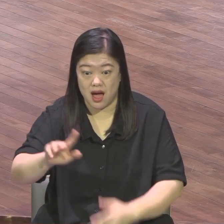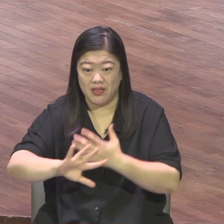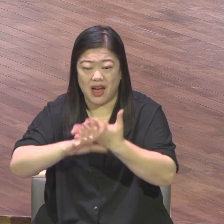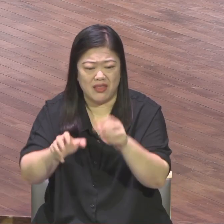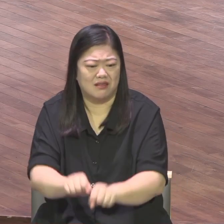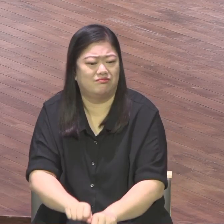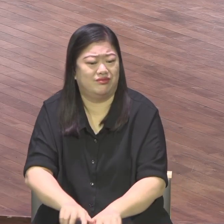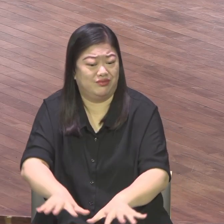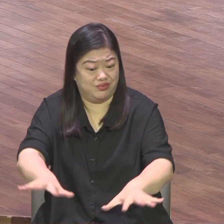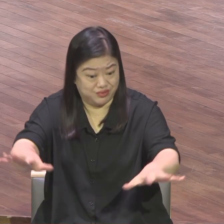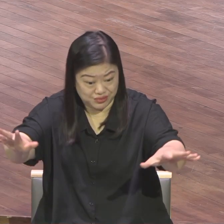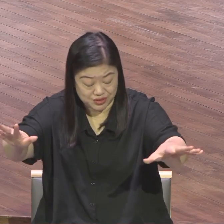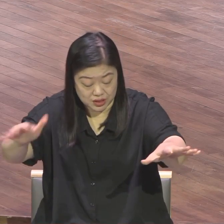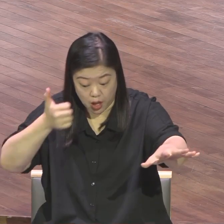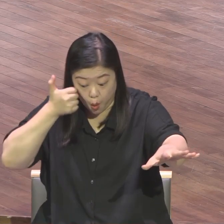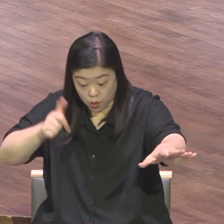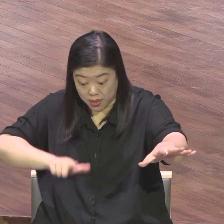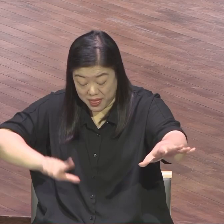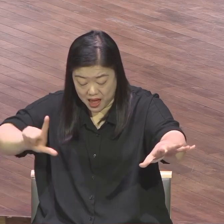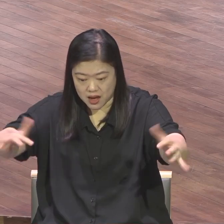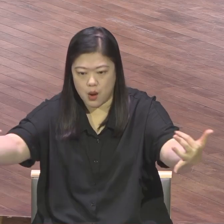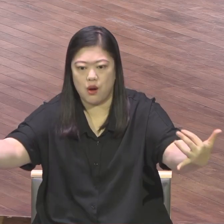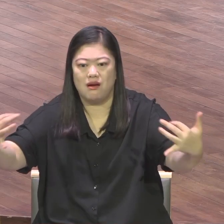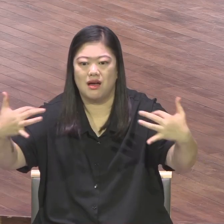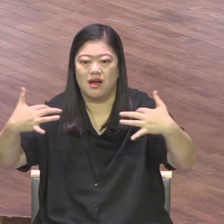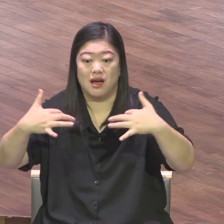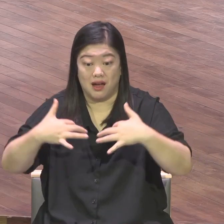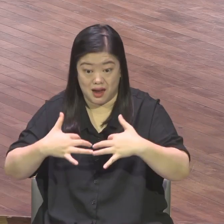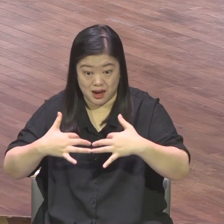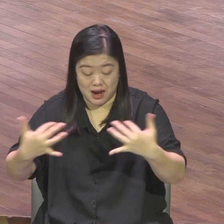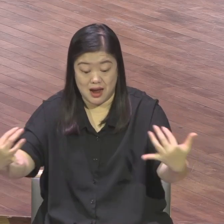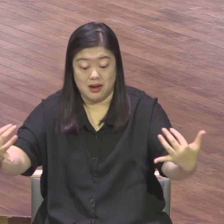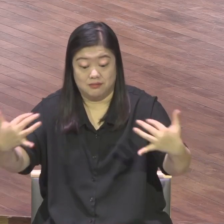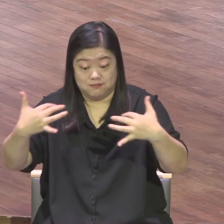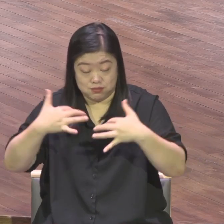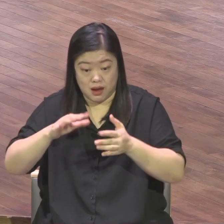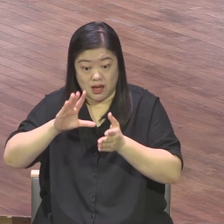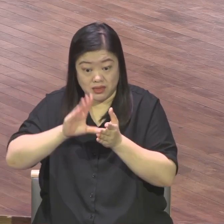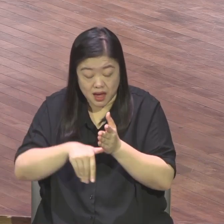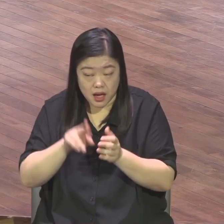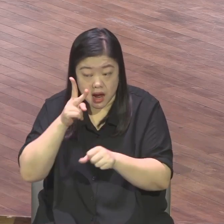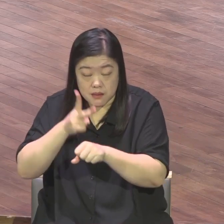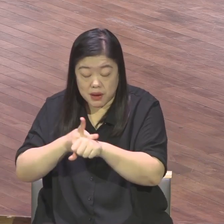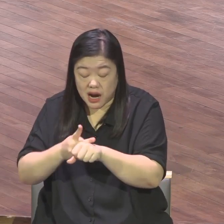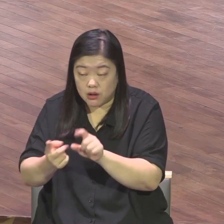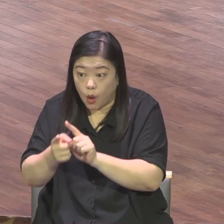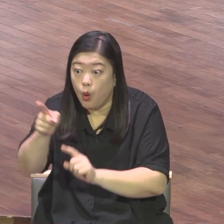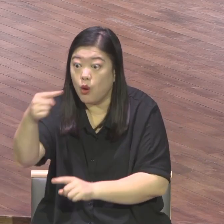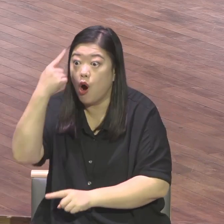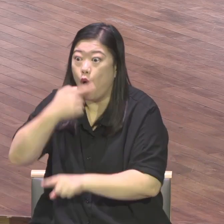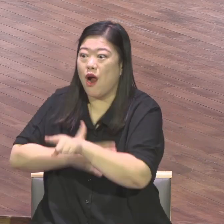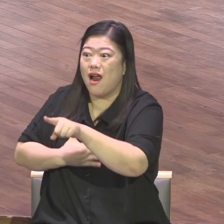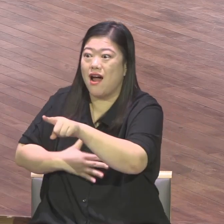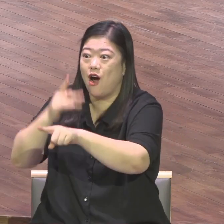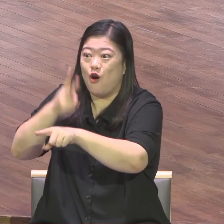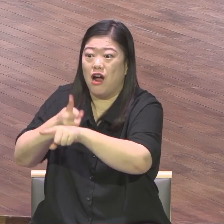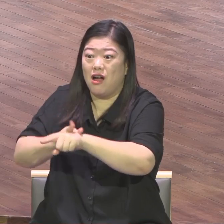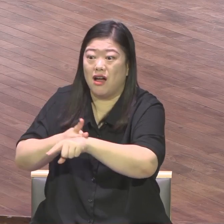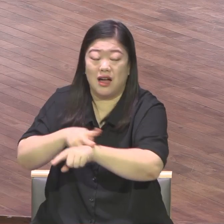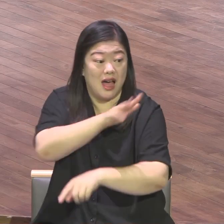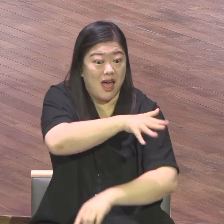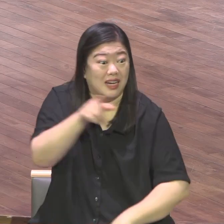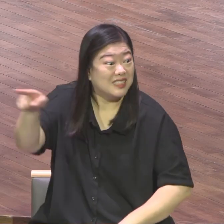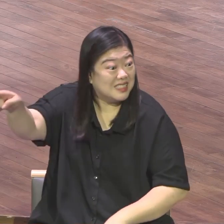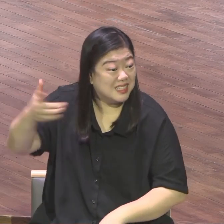그리고 바울이 모세의 율법을 지키지 않아도 된다라고 말했다. 모세 율법 안 지키도 된다고 저 사람이 말했다.